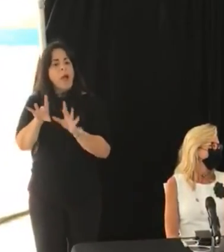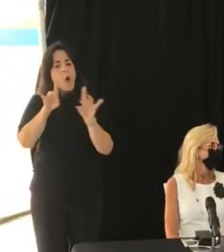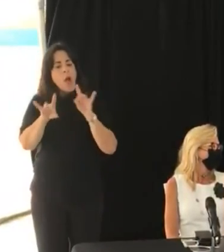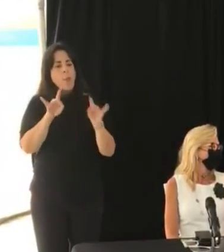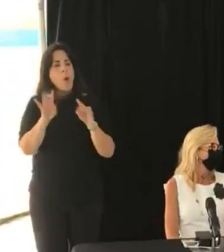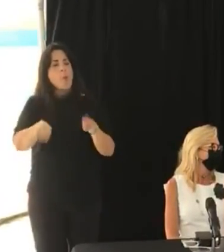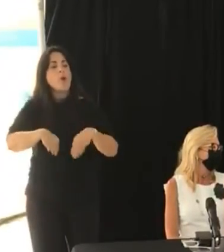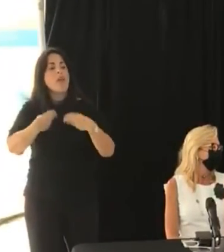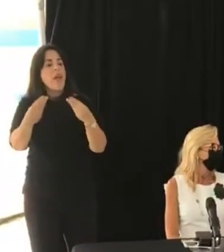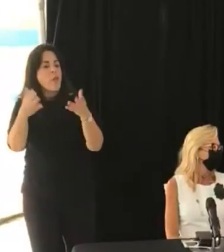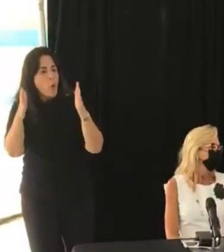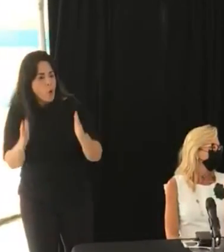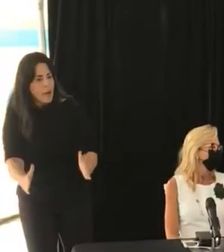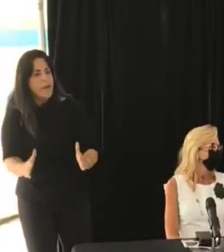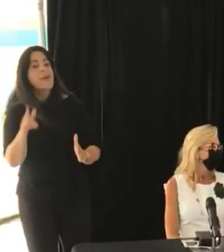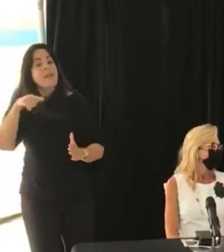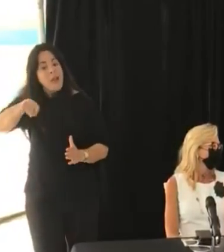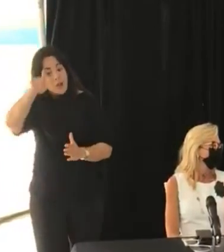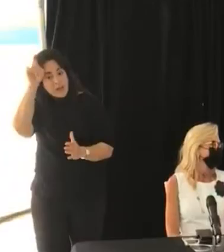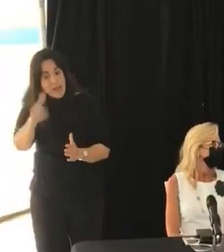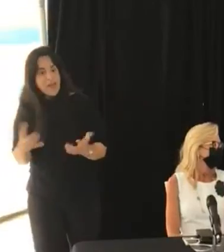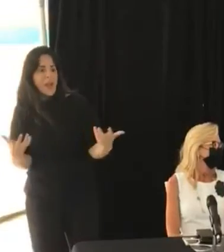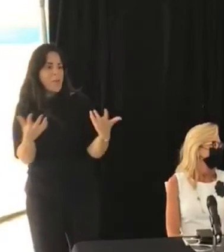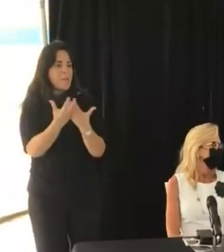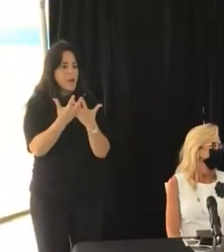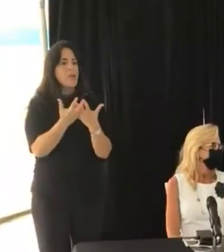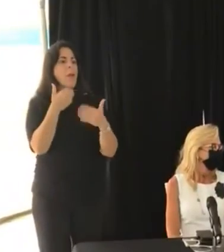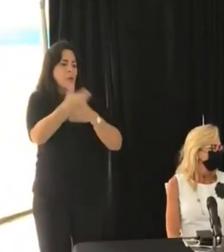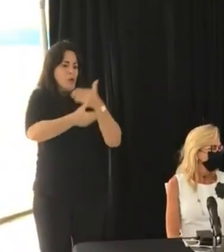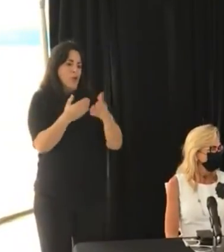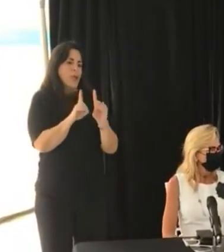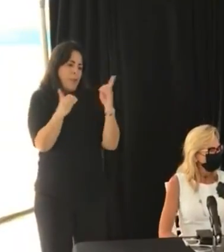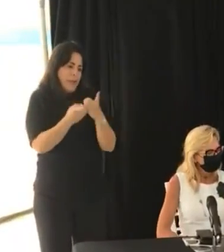los proveedores tienen que cumplir con los procesos del departamento.